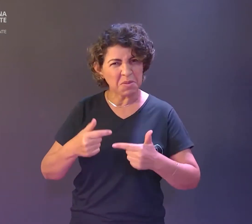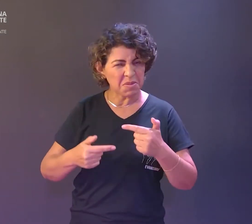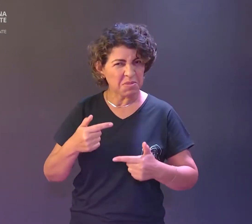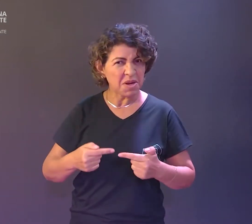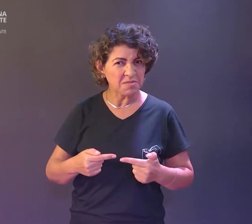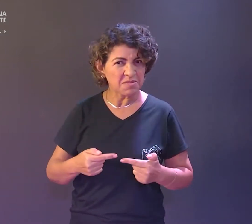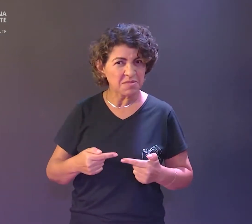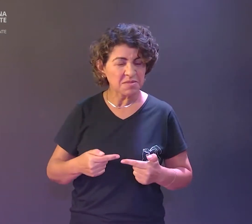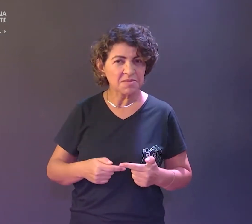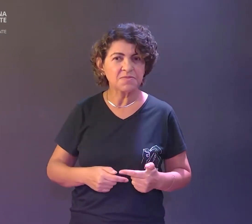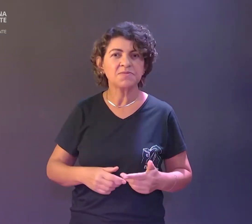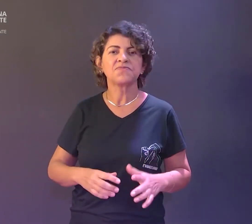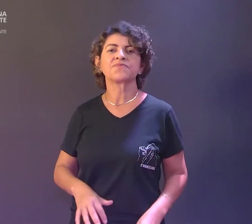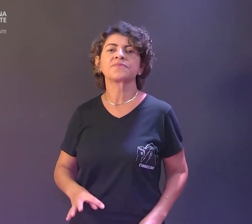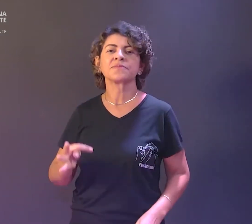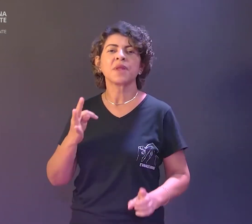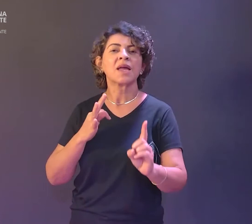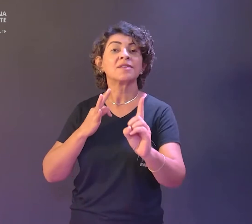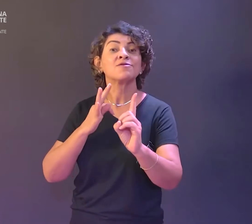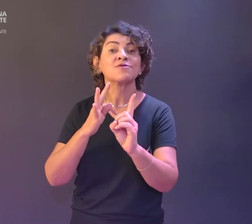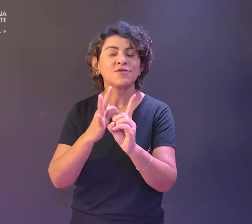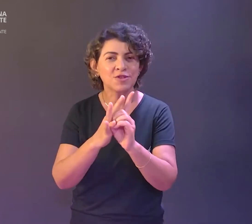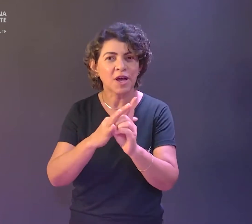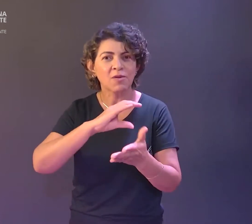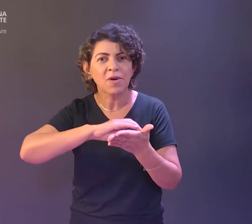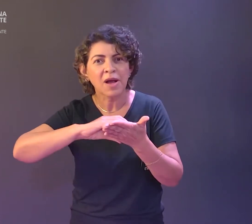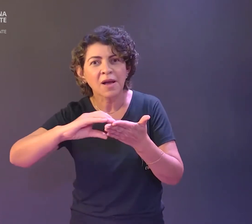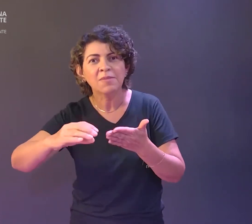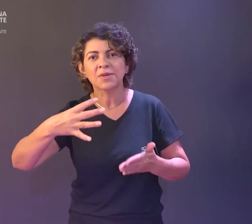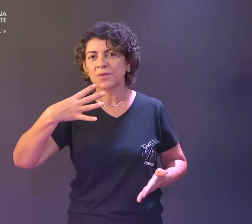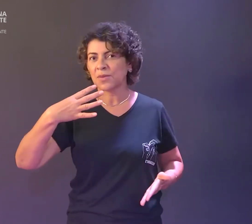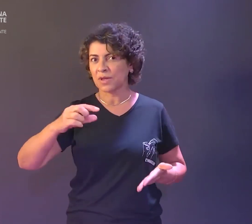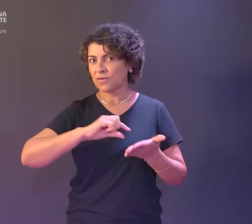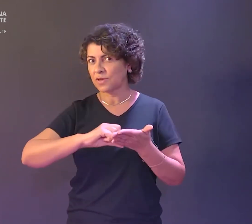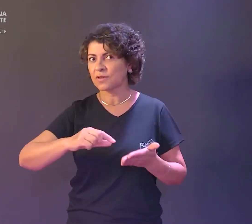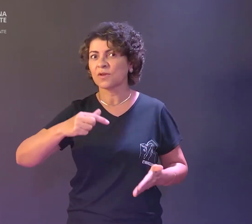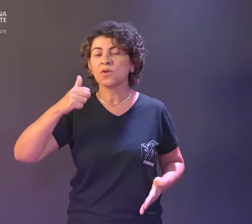Tiago, capítulo 4, versos 1 e 2.